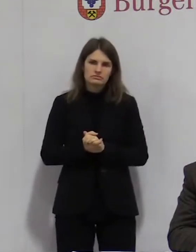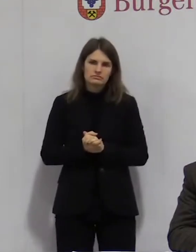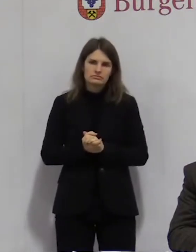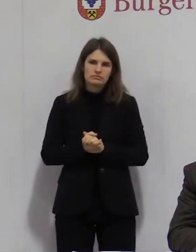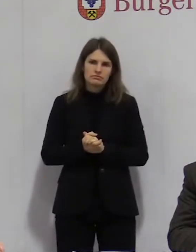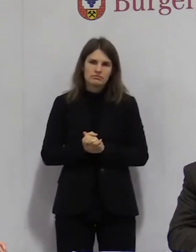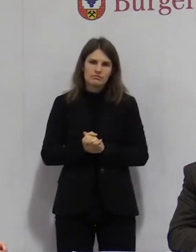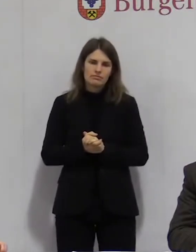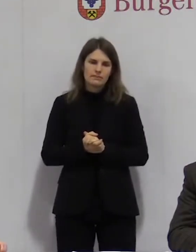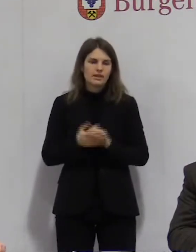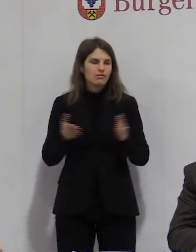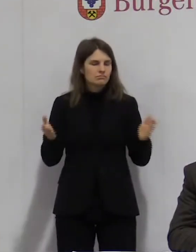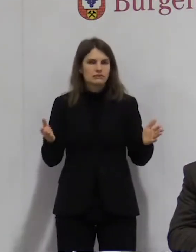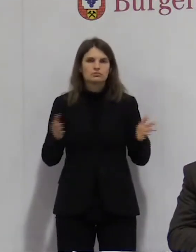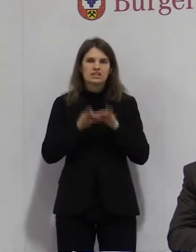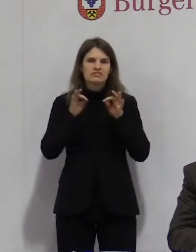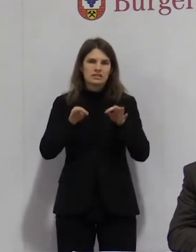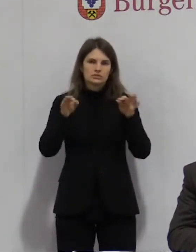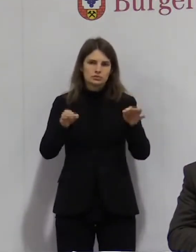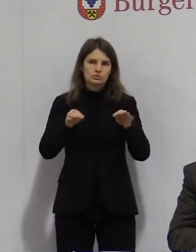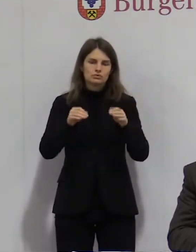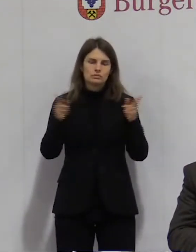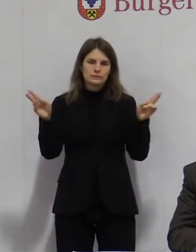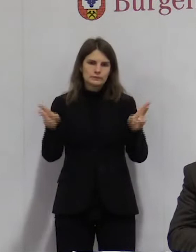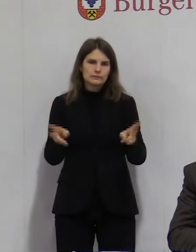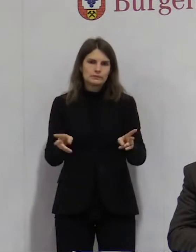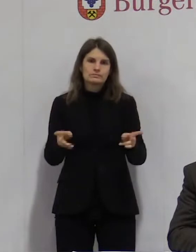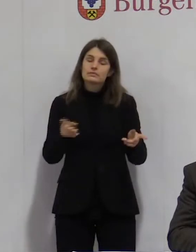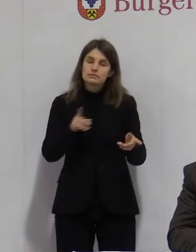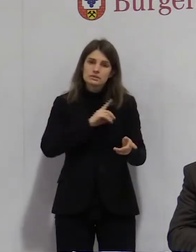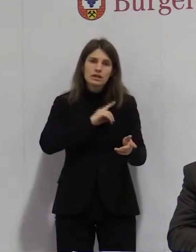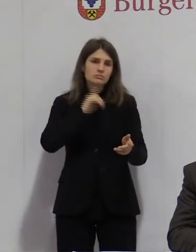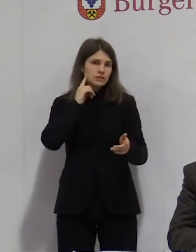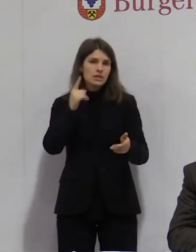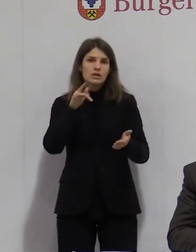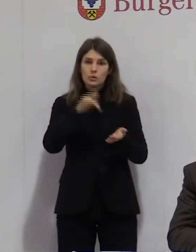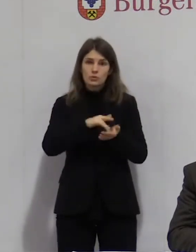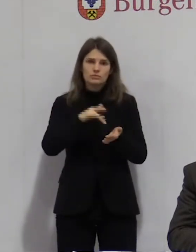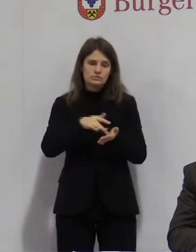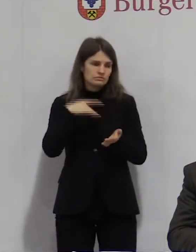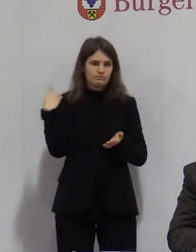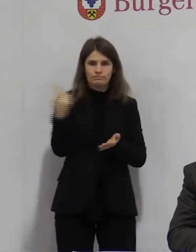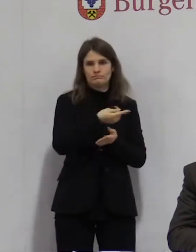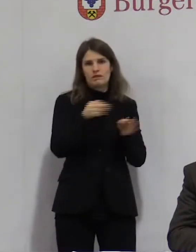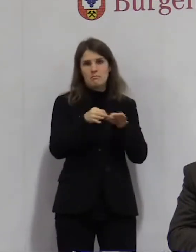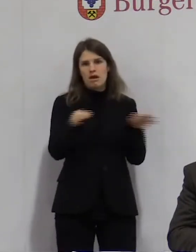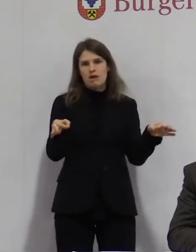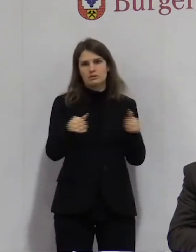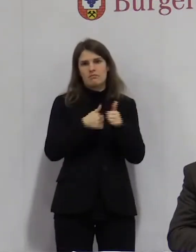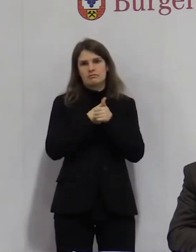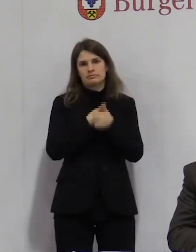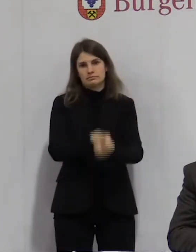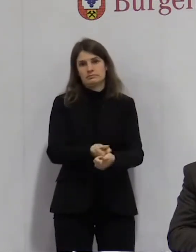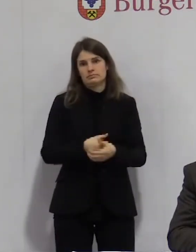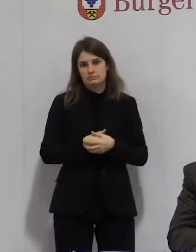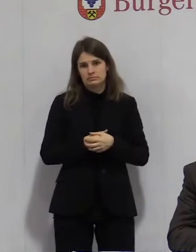das Infektionsgeschehen eben zurück. Ich führe das eben auch auf Maßnahmen zurück, die wir im Zusammenhang mit